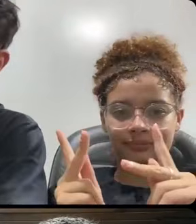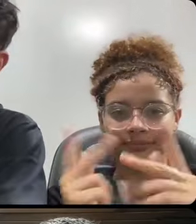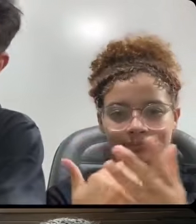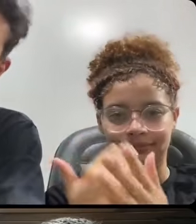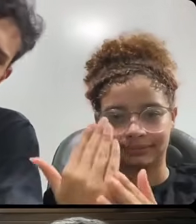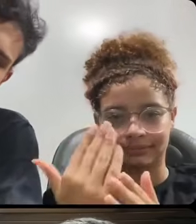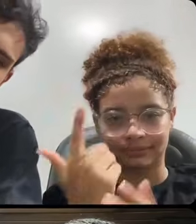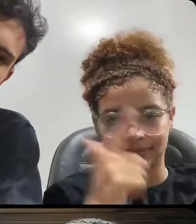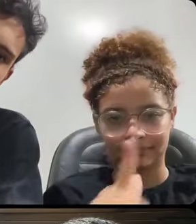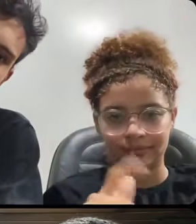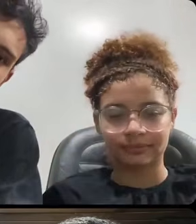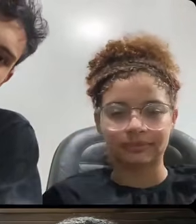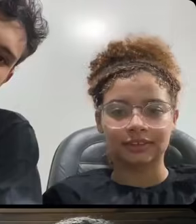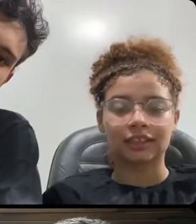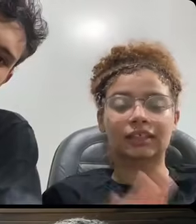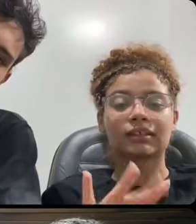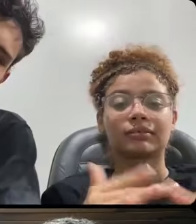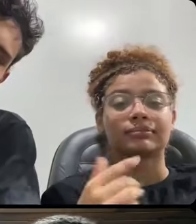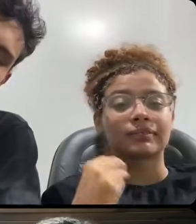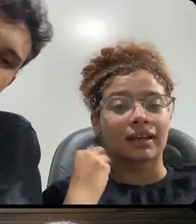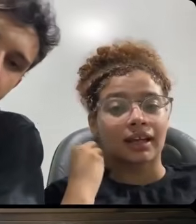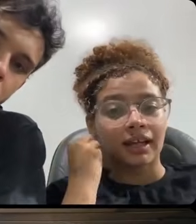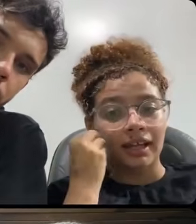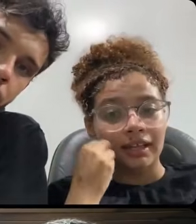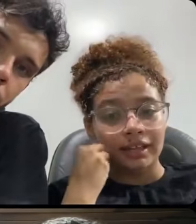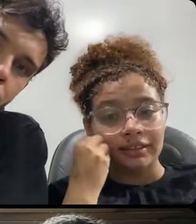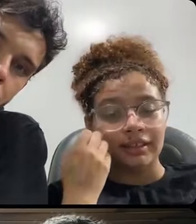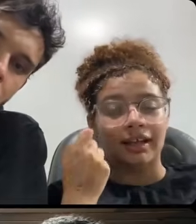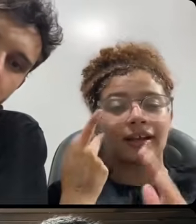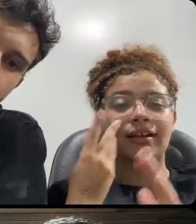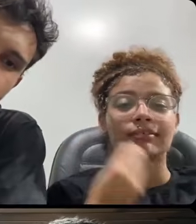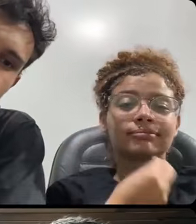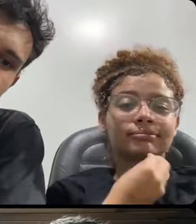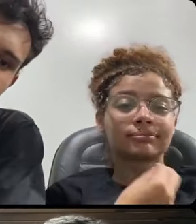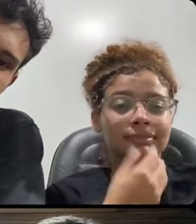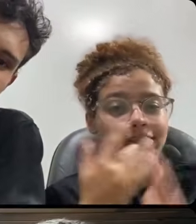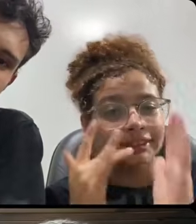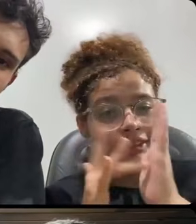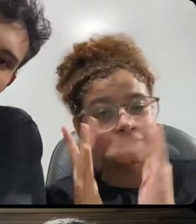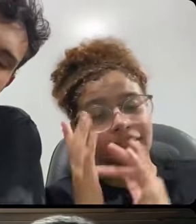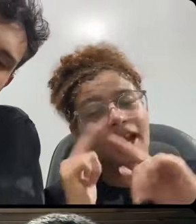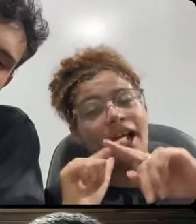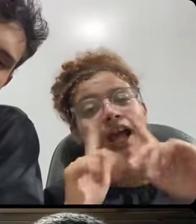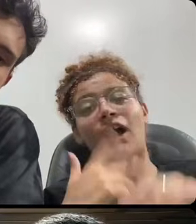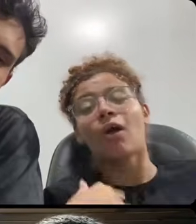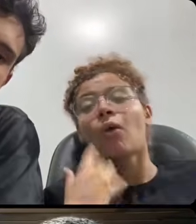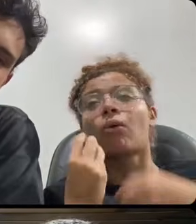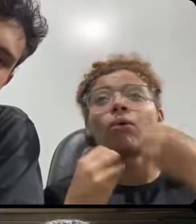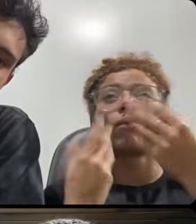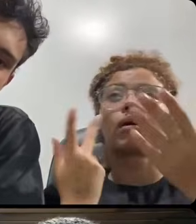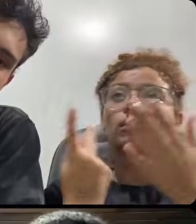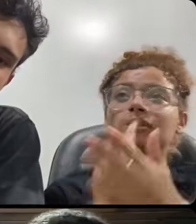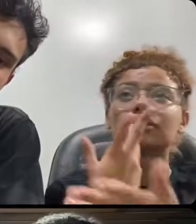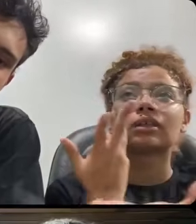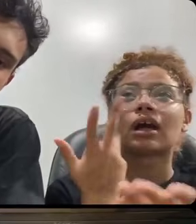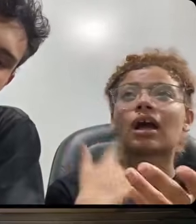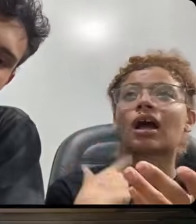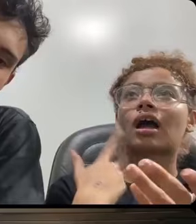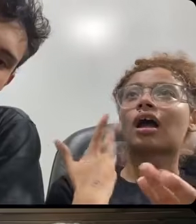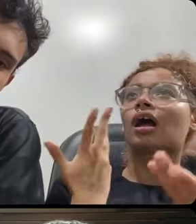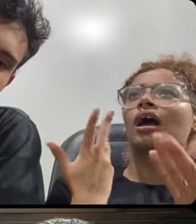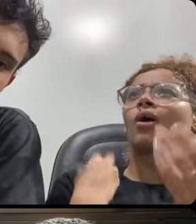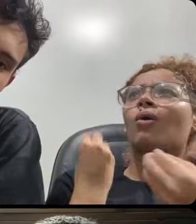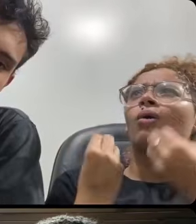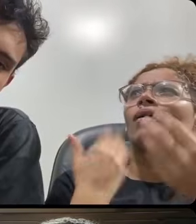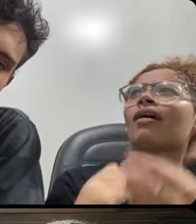viver, aí uma hora a gente se perde, né? Ah, como é que eu parei aqui, né? No caso, do teu caso.